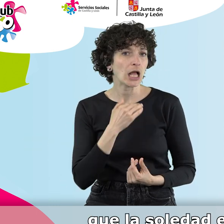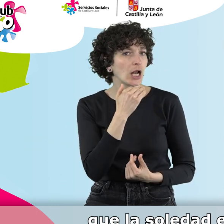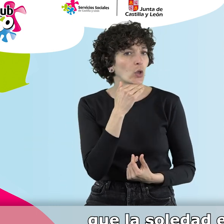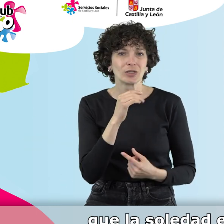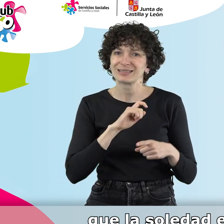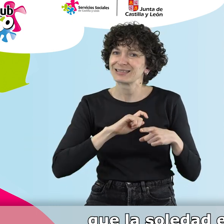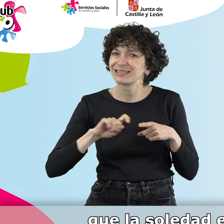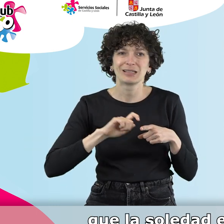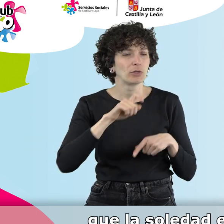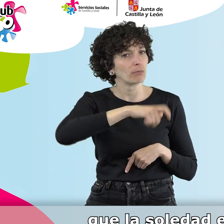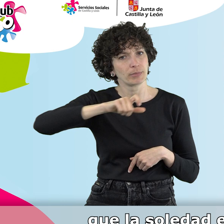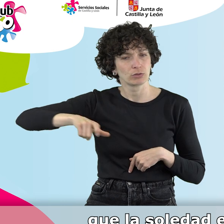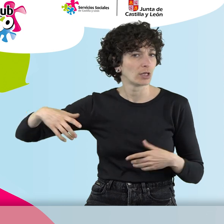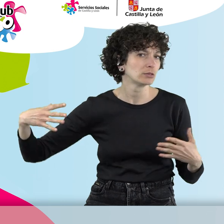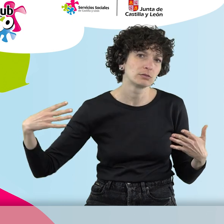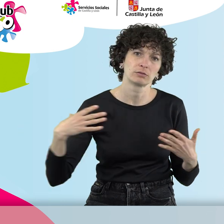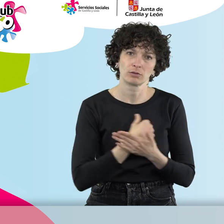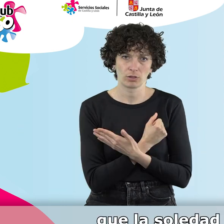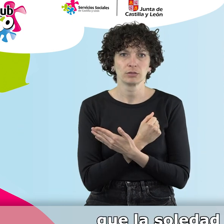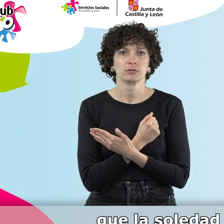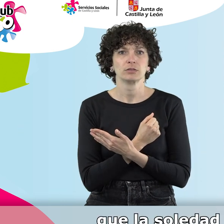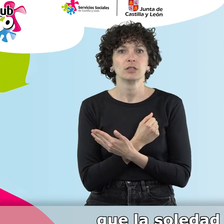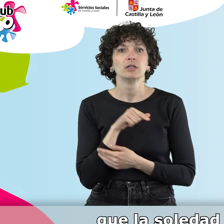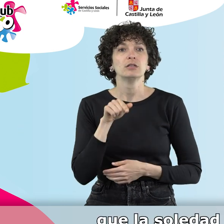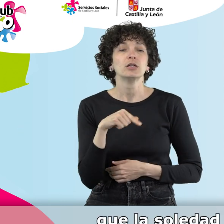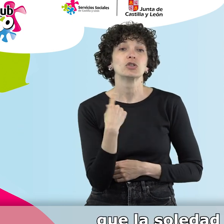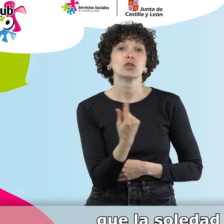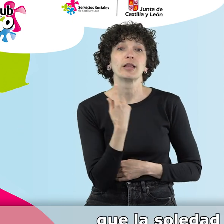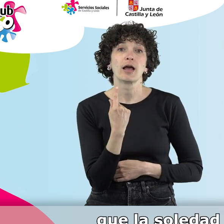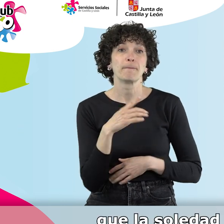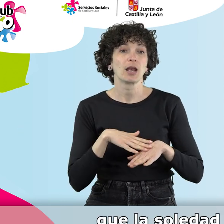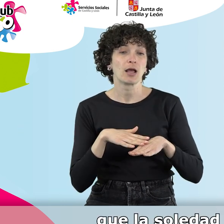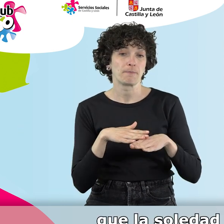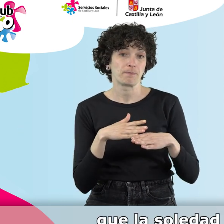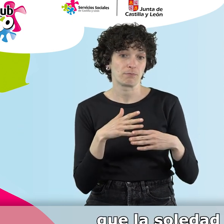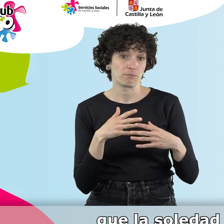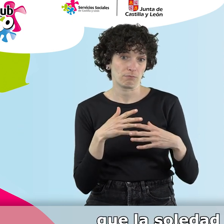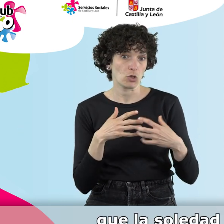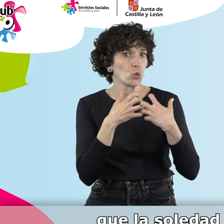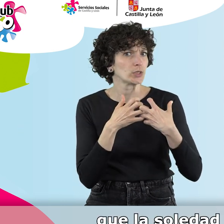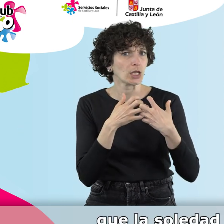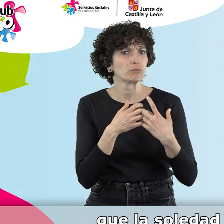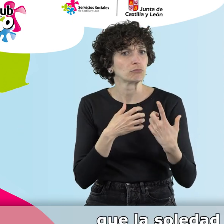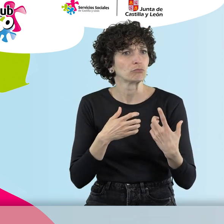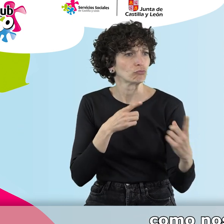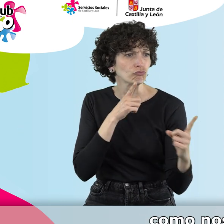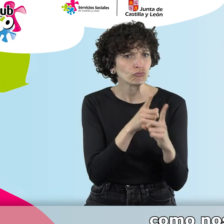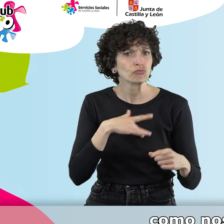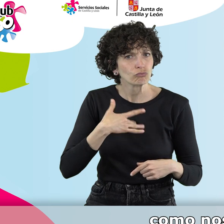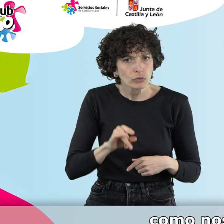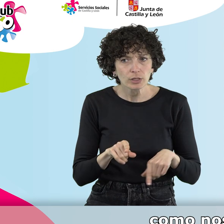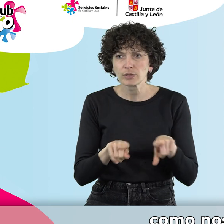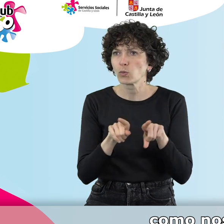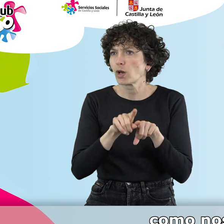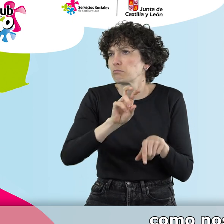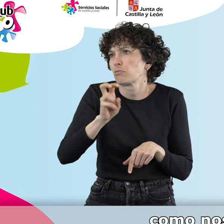propio, ¿no?, a todas las personas, que la soledad se combate, es decir, que la soledad, como nos